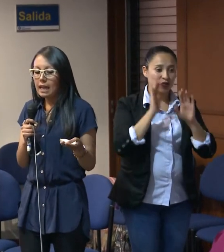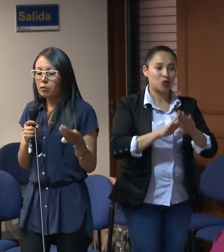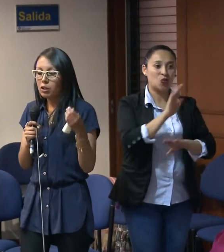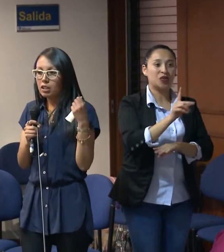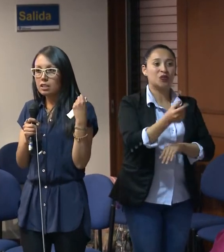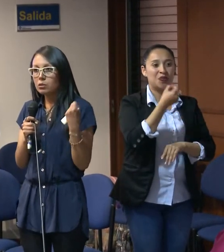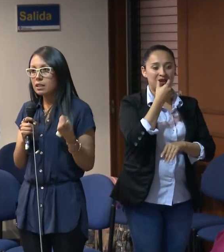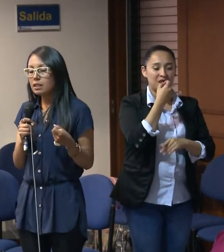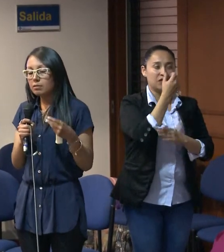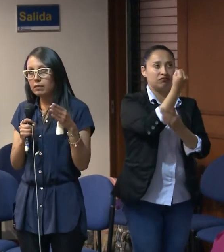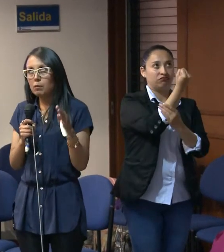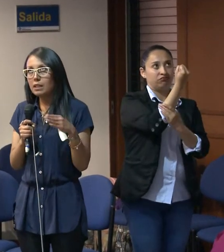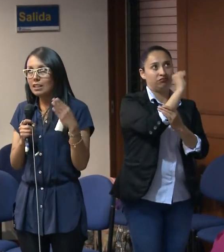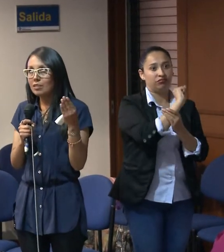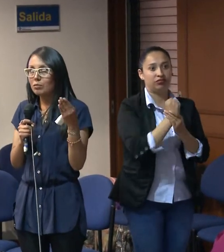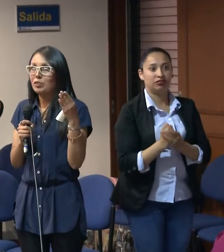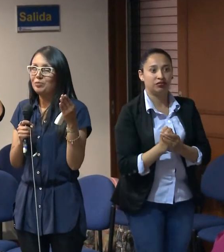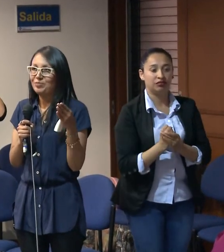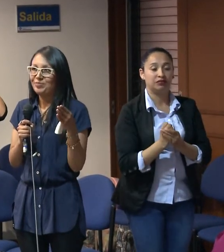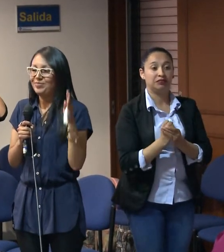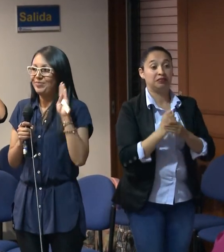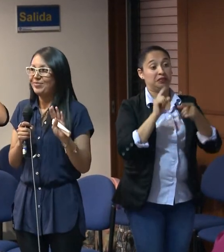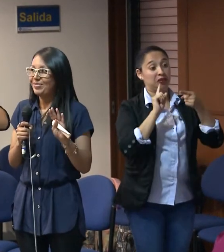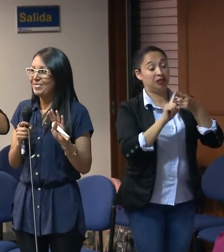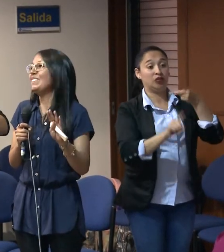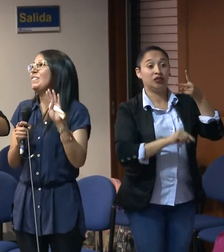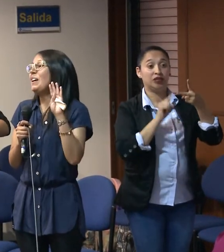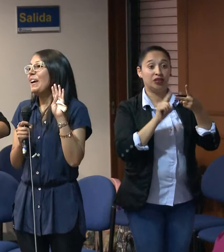y que, bueno, haya una